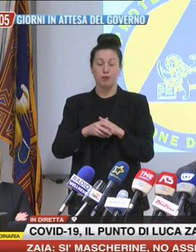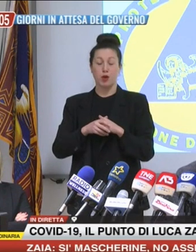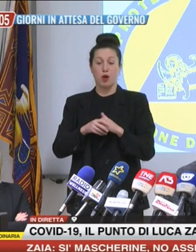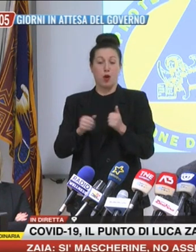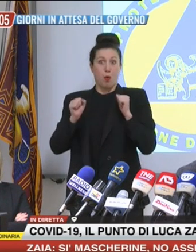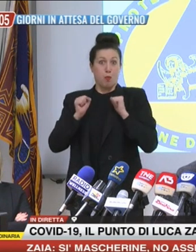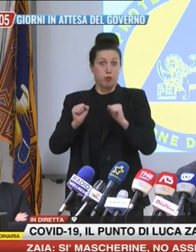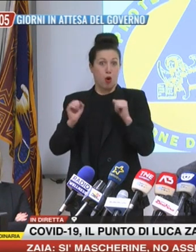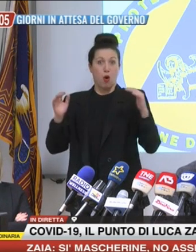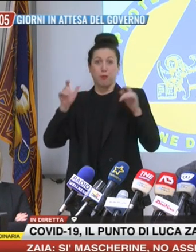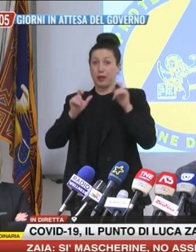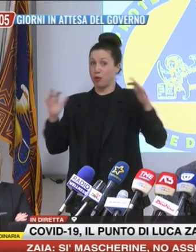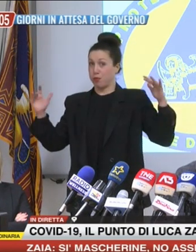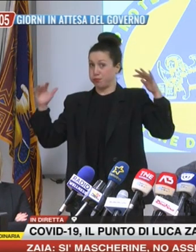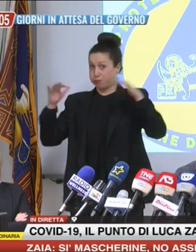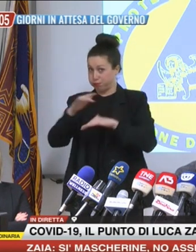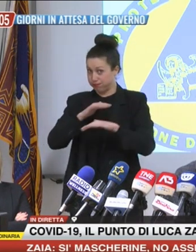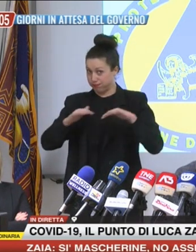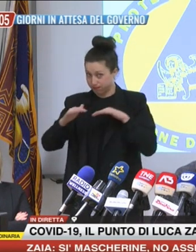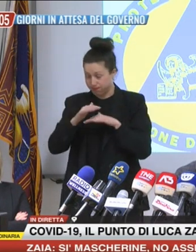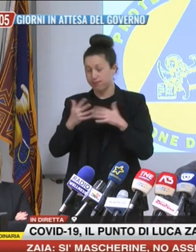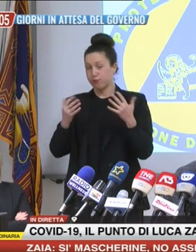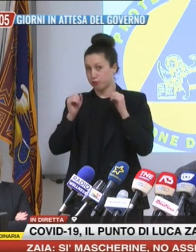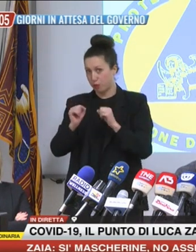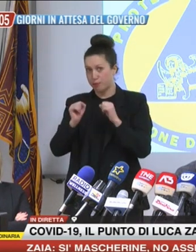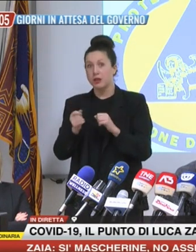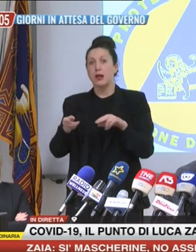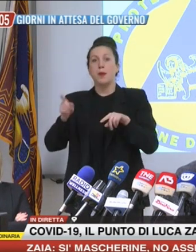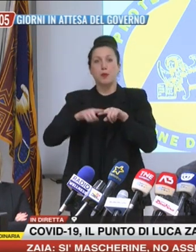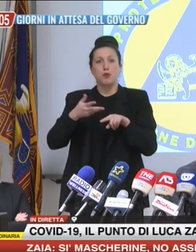visto. Dall'altro abbiamo le scuole aperte. Vi ricordo che in Israele